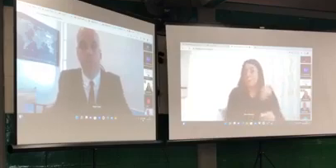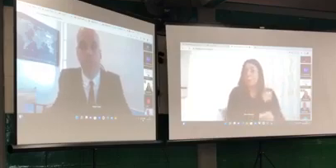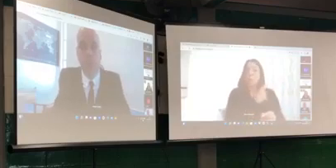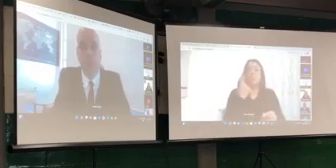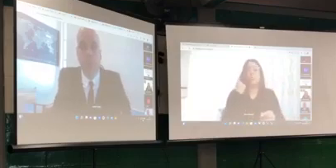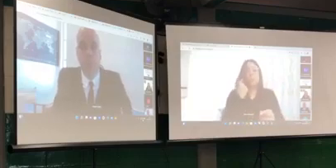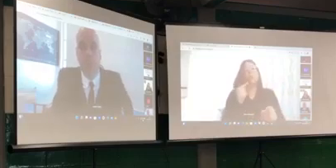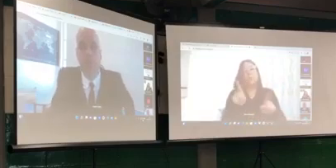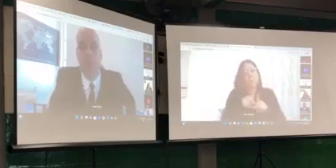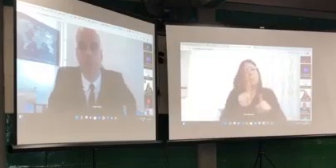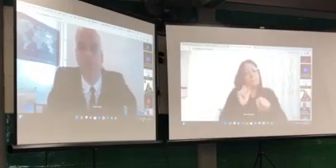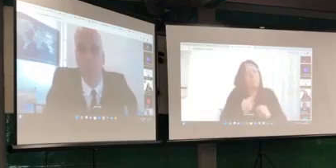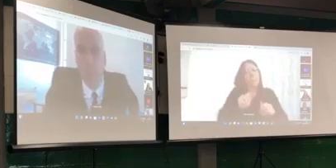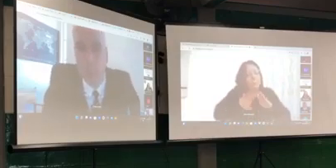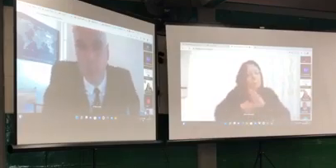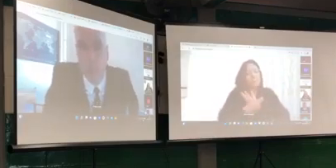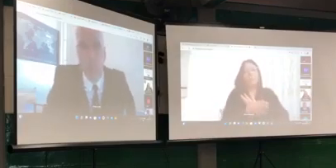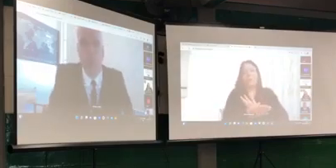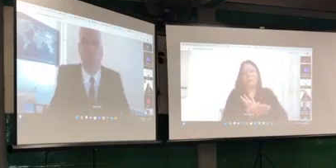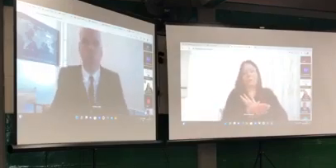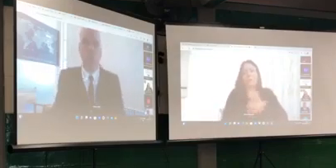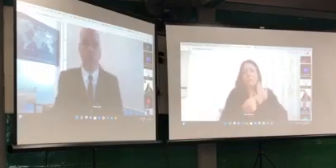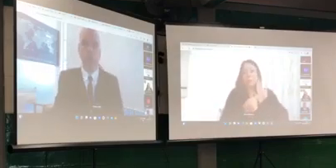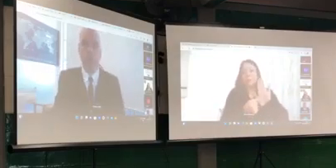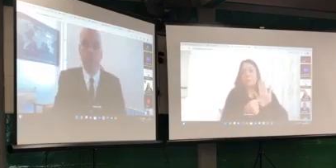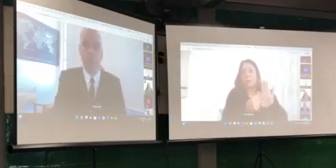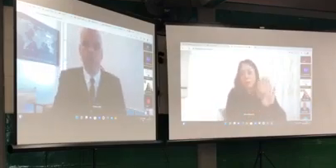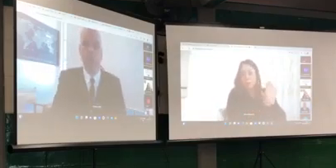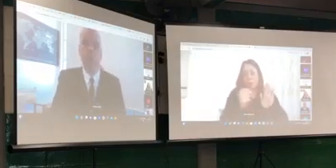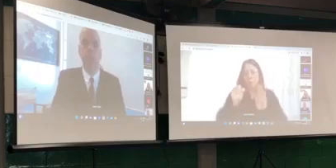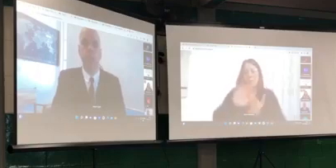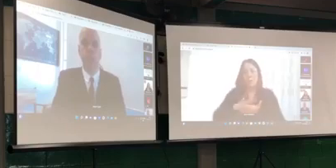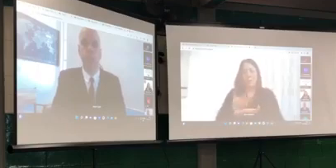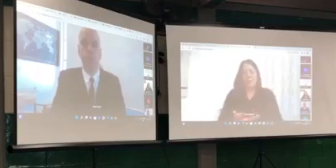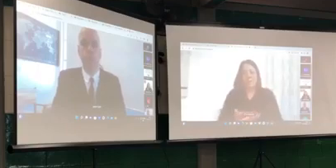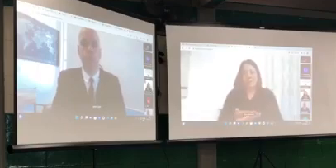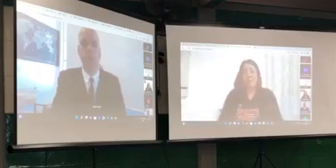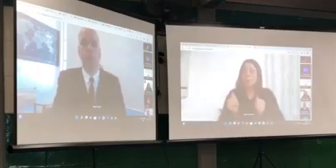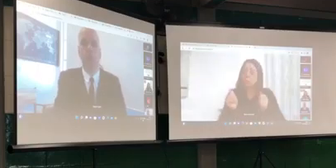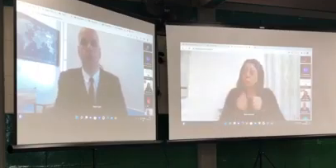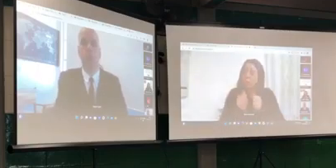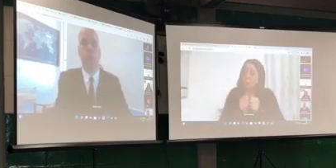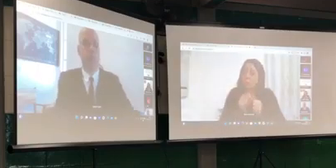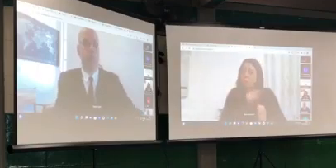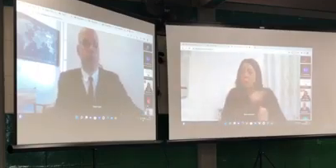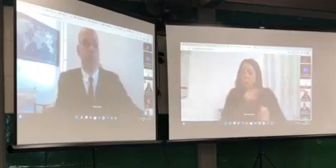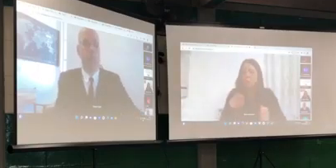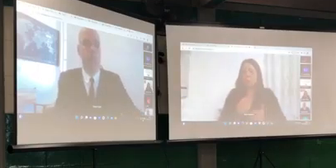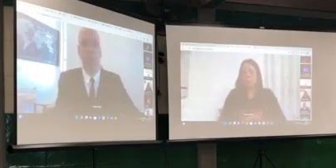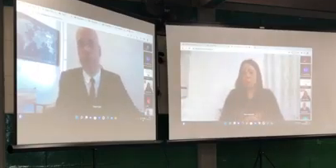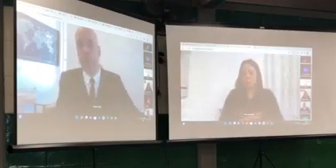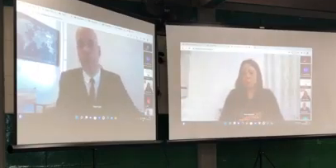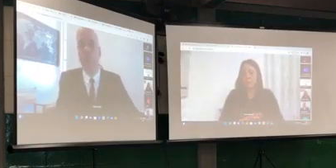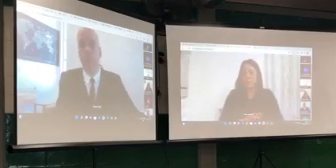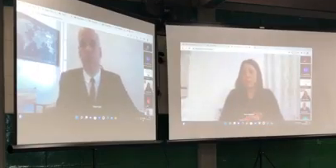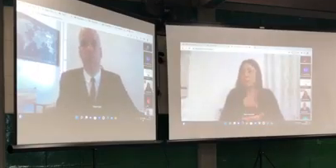pode adaptar, né? E trazer a figura do tradutor intérprete junto com os professores,